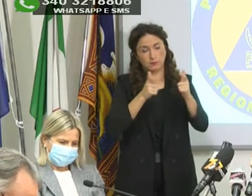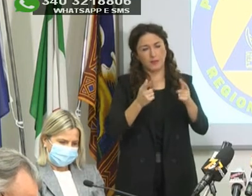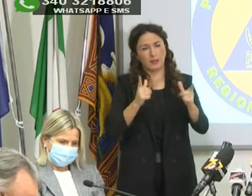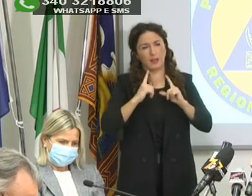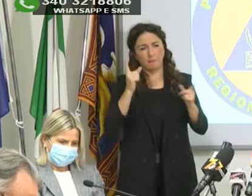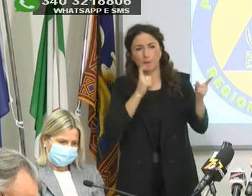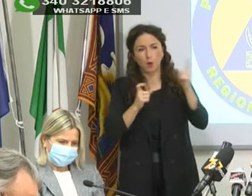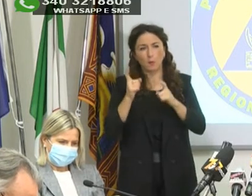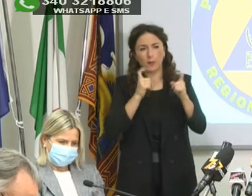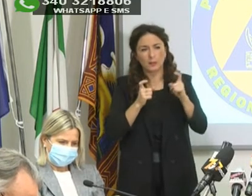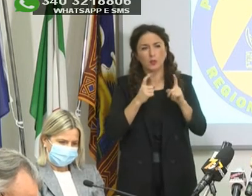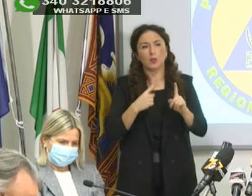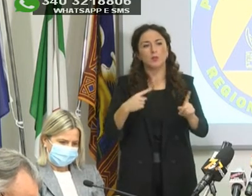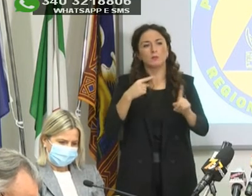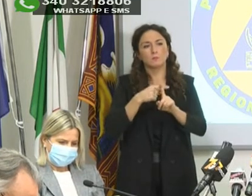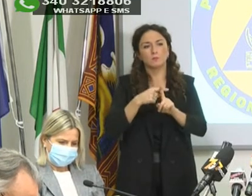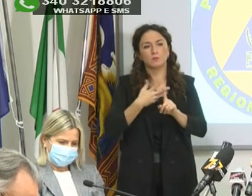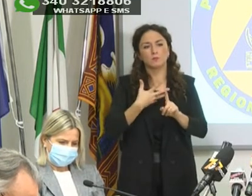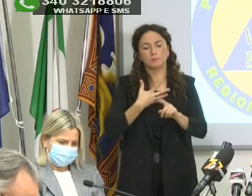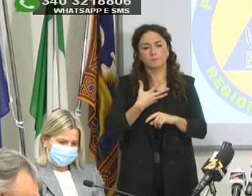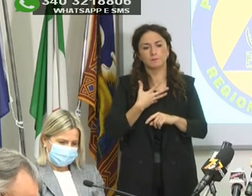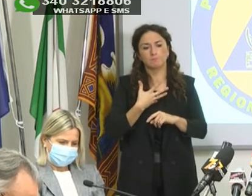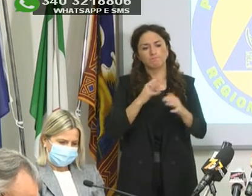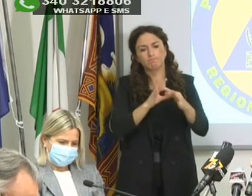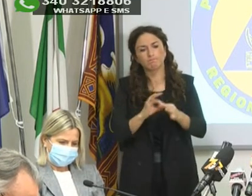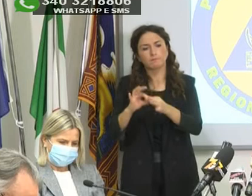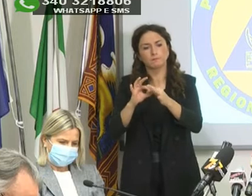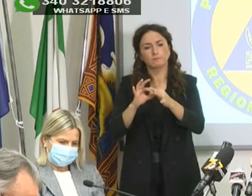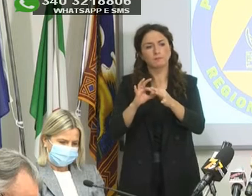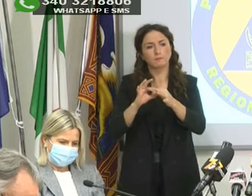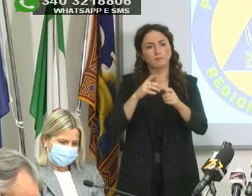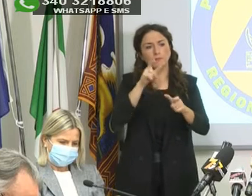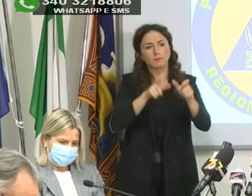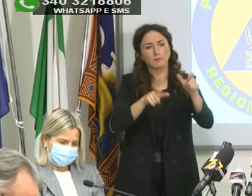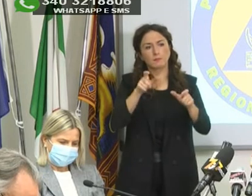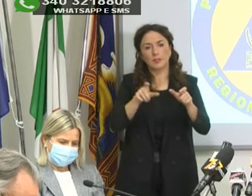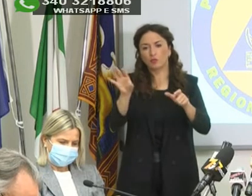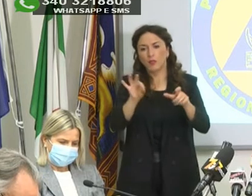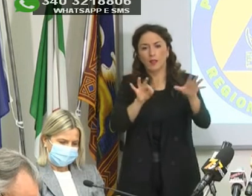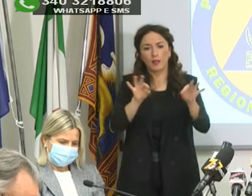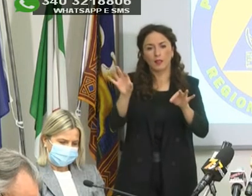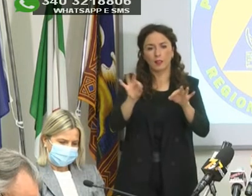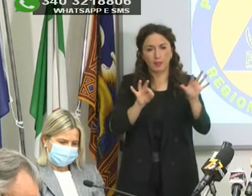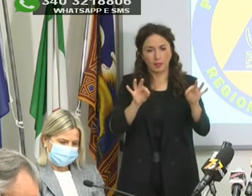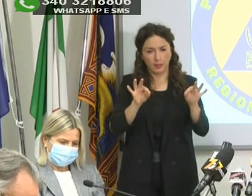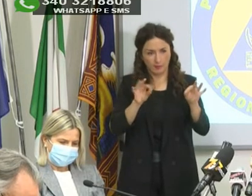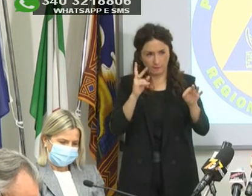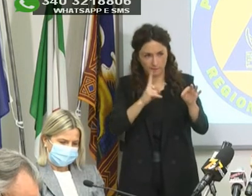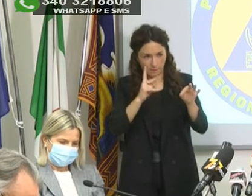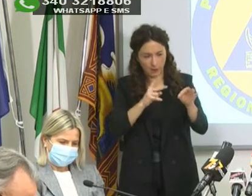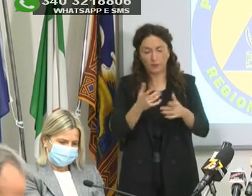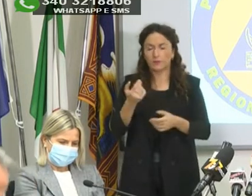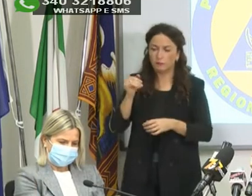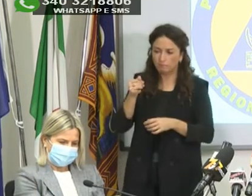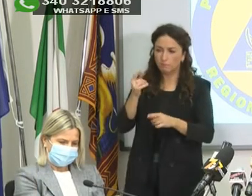e poi ci sono dei riflessi di scelte a livello generale che devono essere fatte. Devono